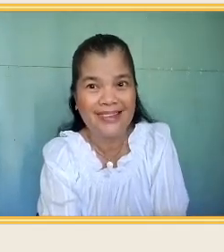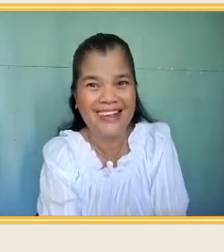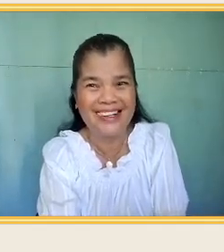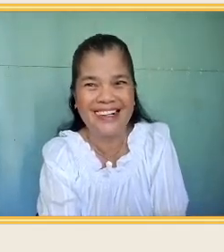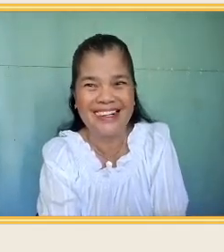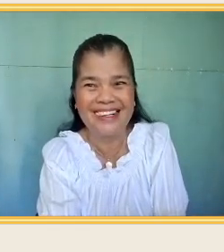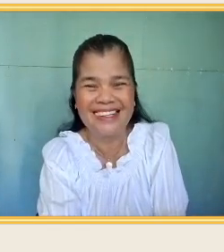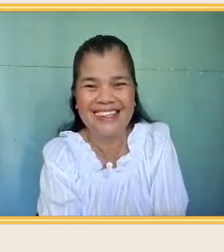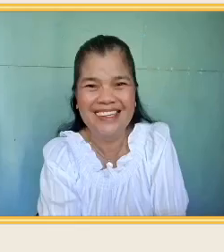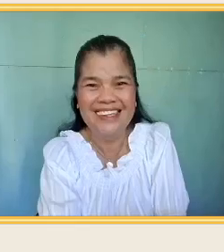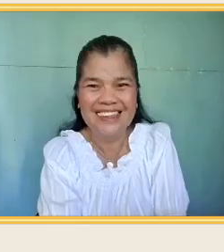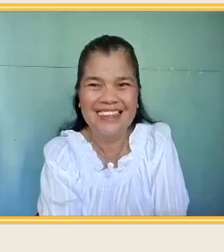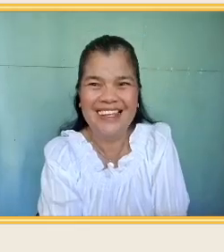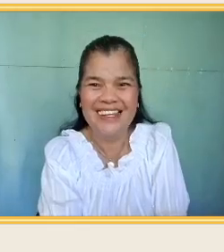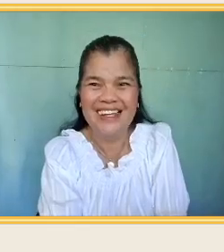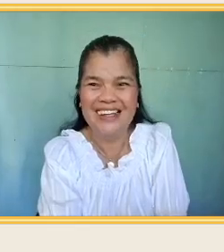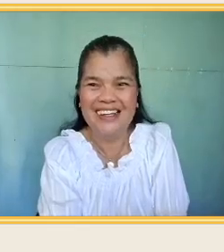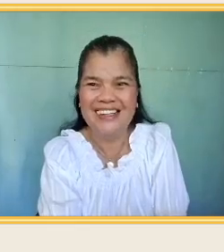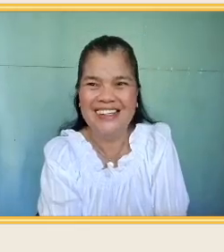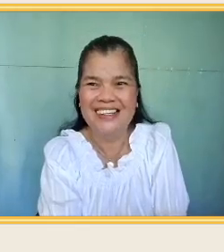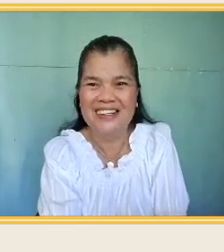ganyanan.